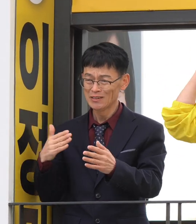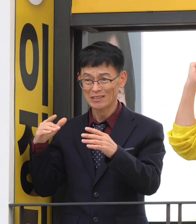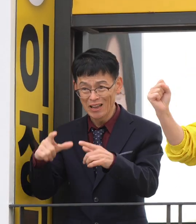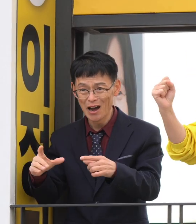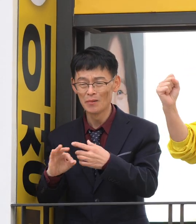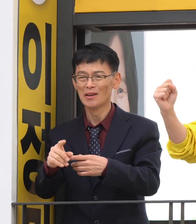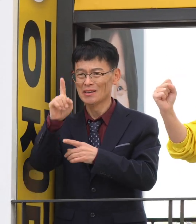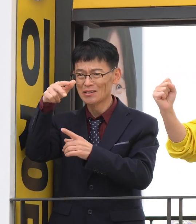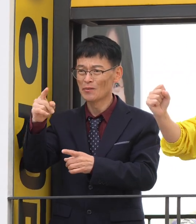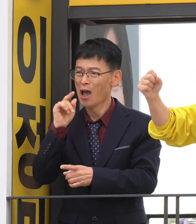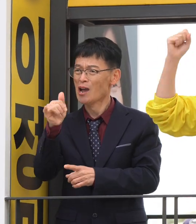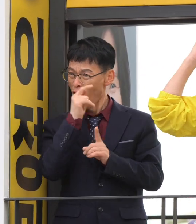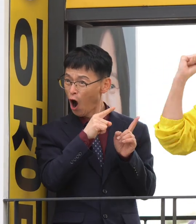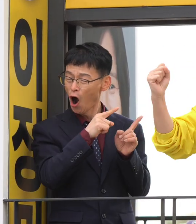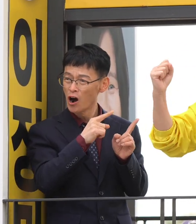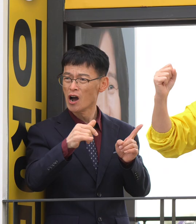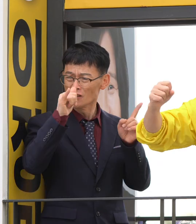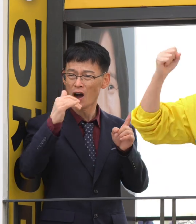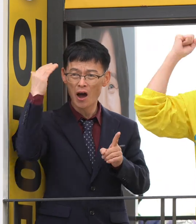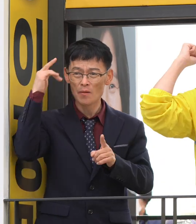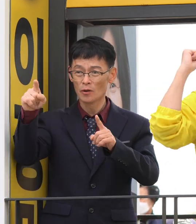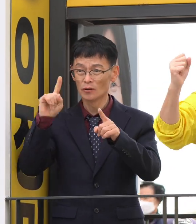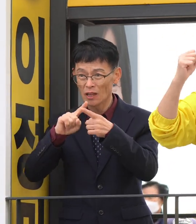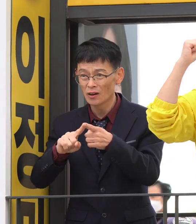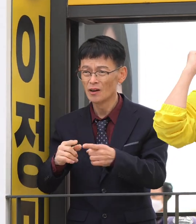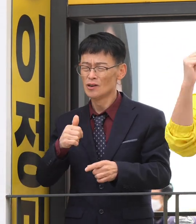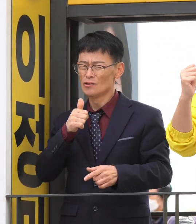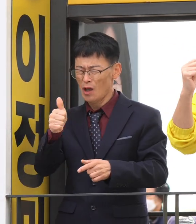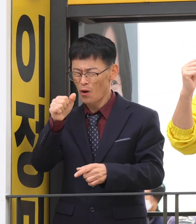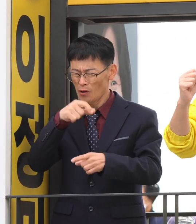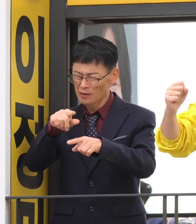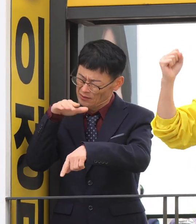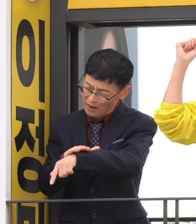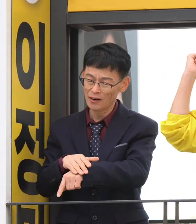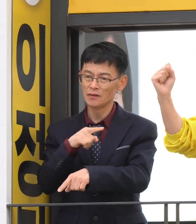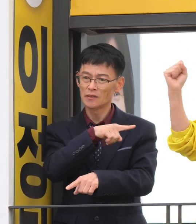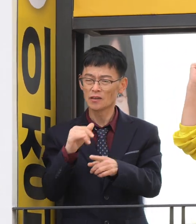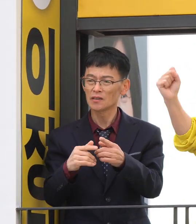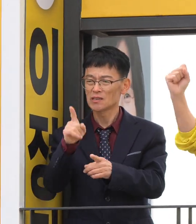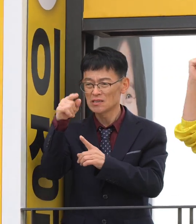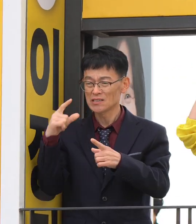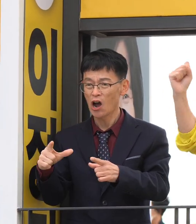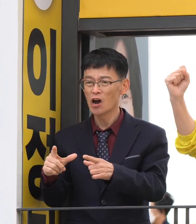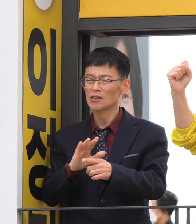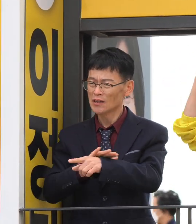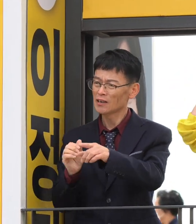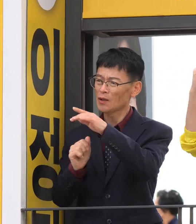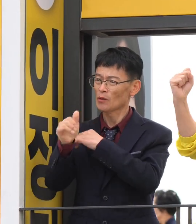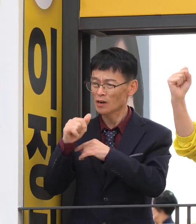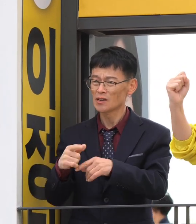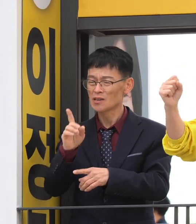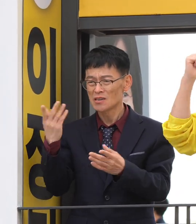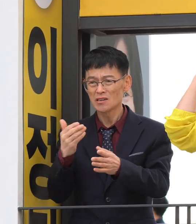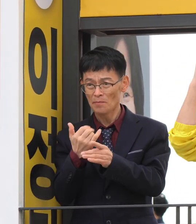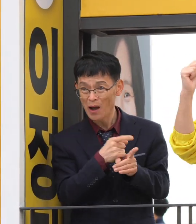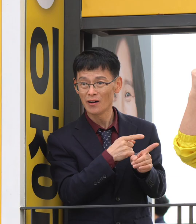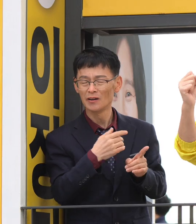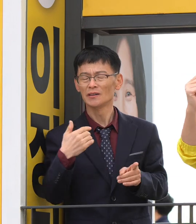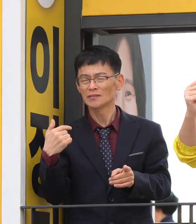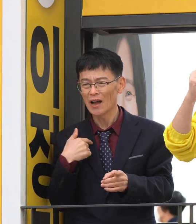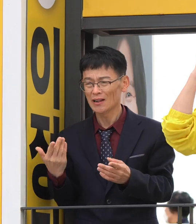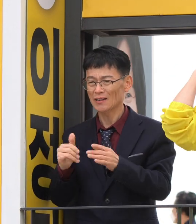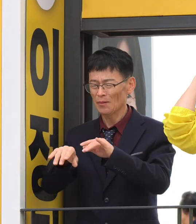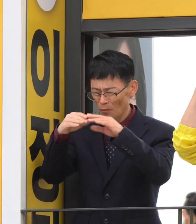지역에는 이정미가 있다, 대한민국 최고의 정치인이 우리 지역을 대표하는 일꾼이다,